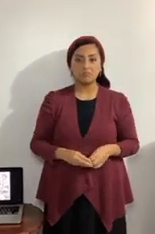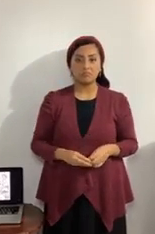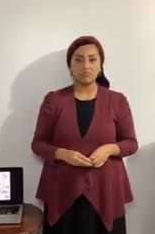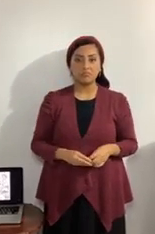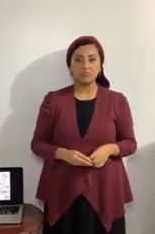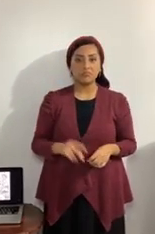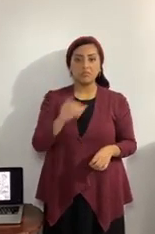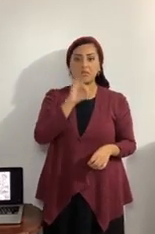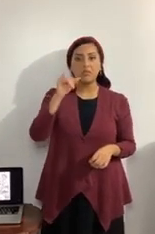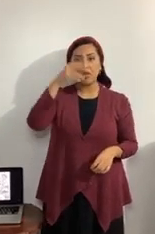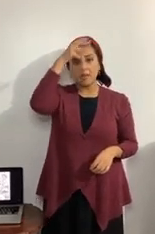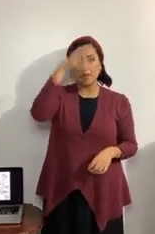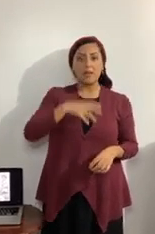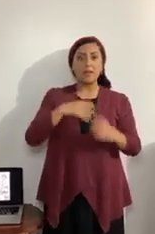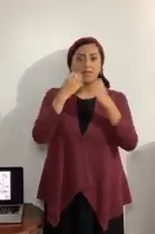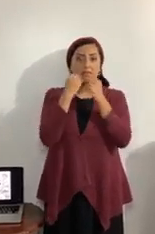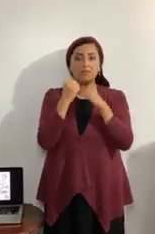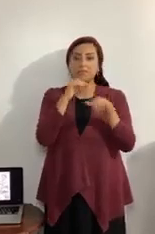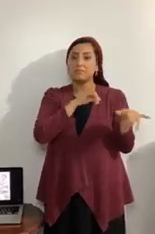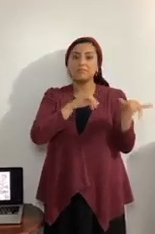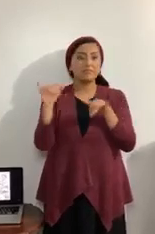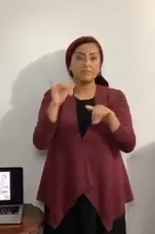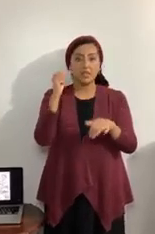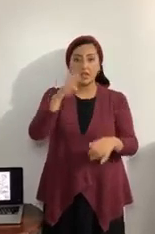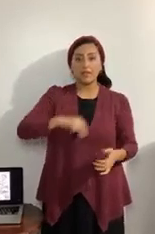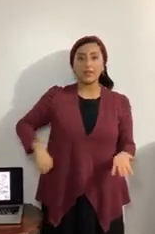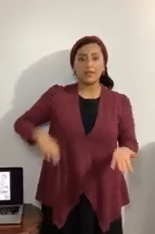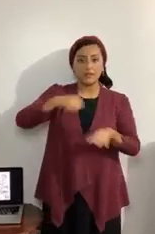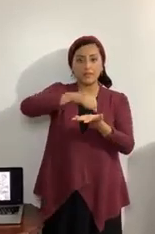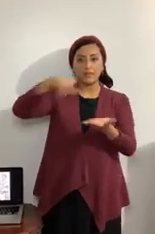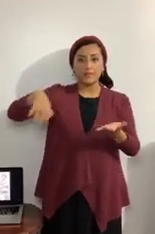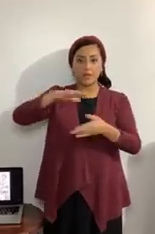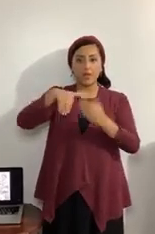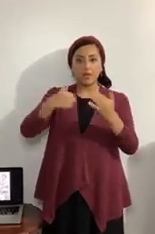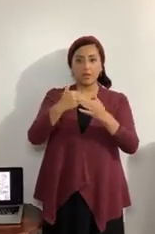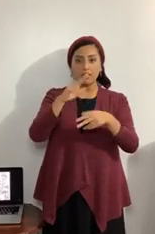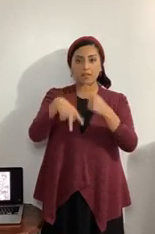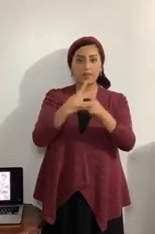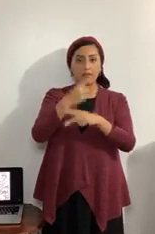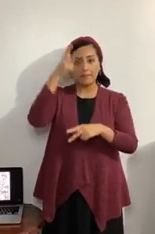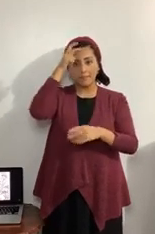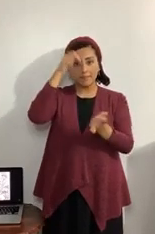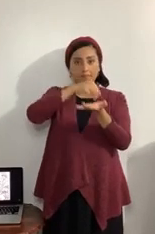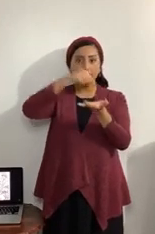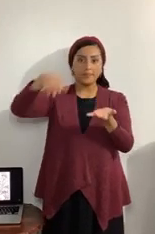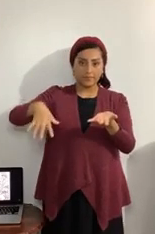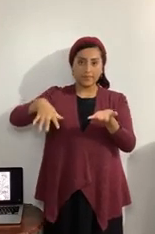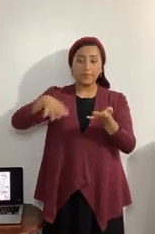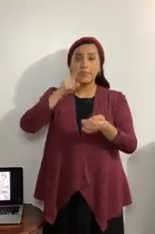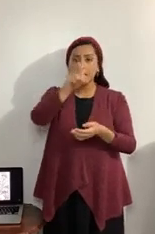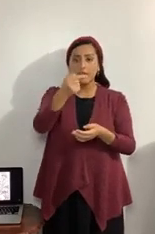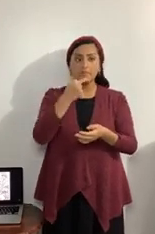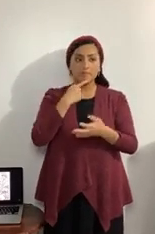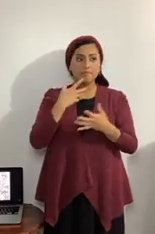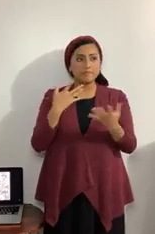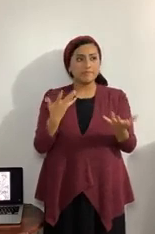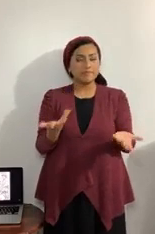del pene erecto. Yahshua HaMashiach reprenda a todos estos diablos. Entonces tú dirás, bueno, mi tía